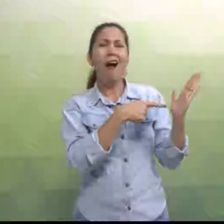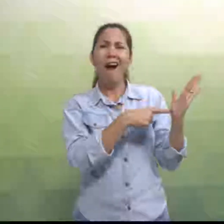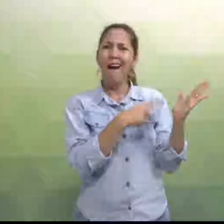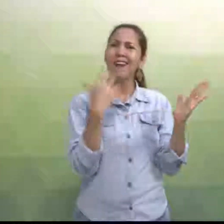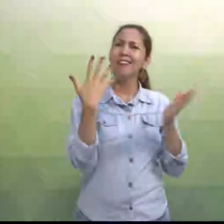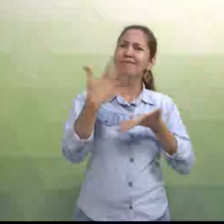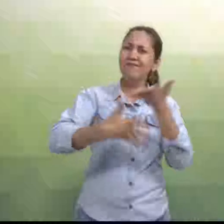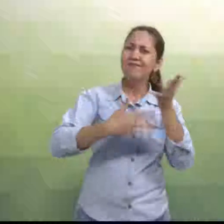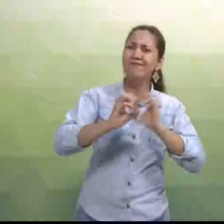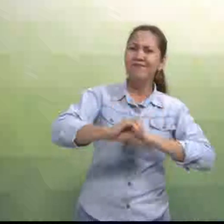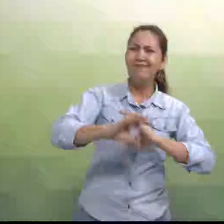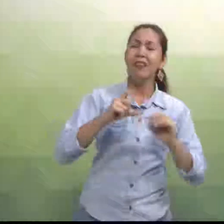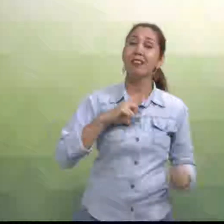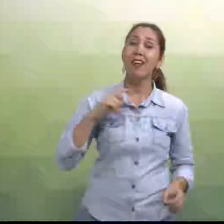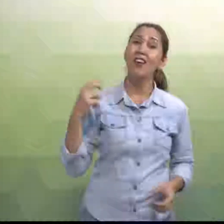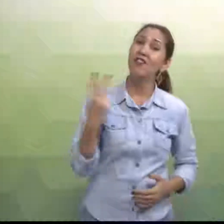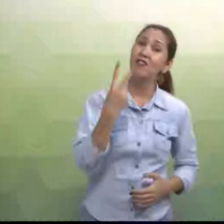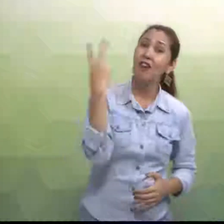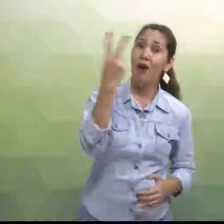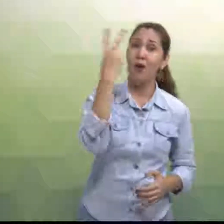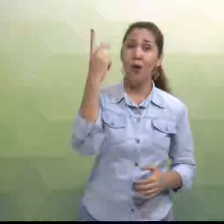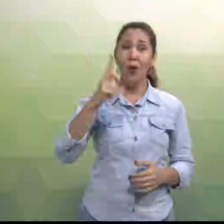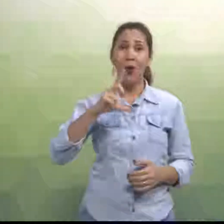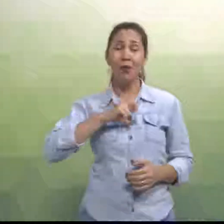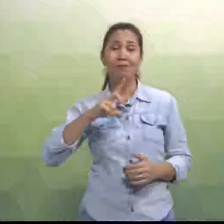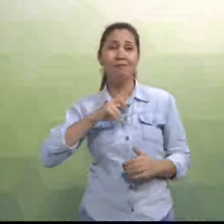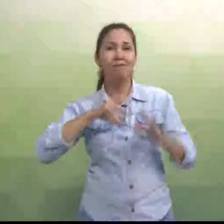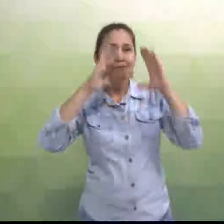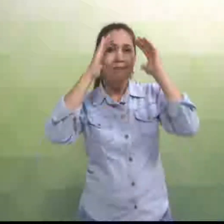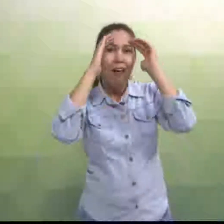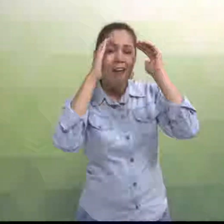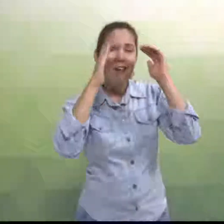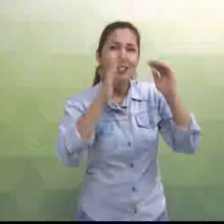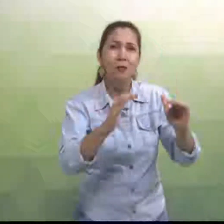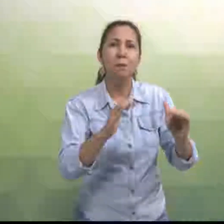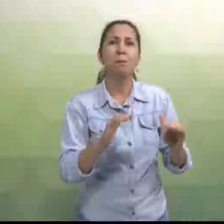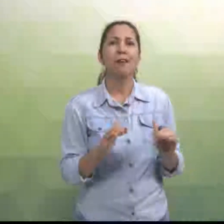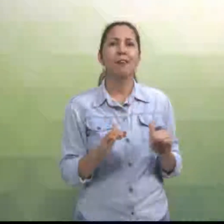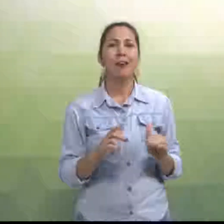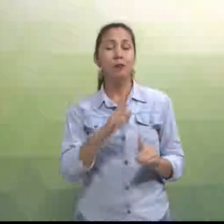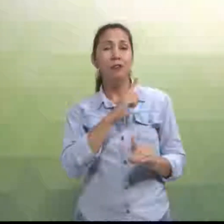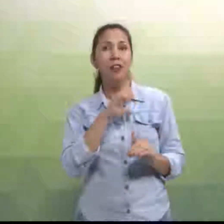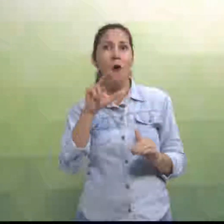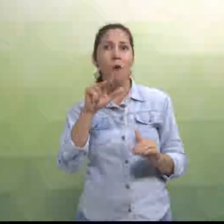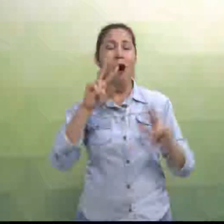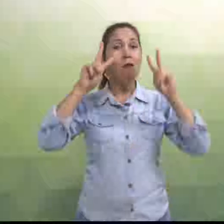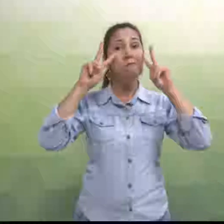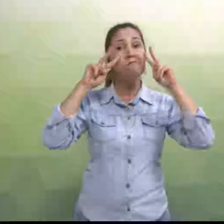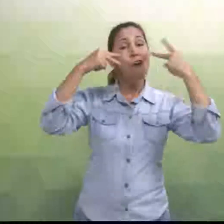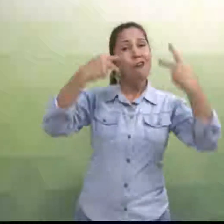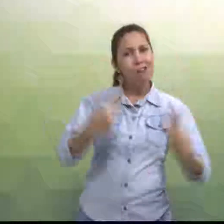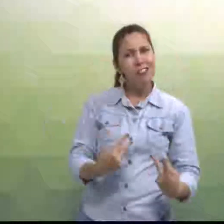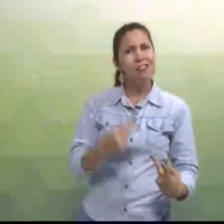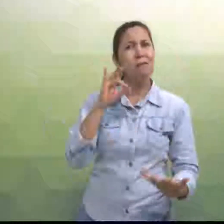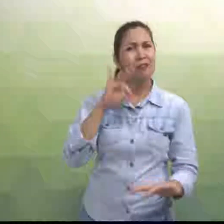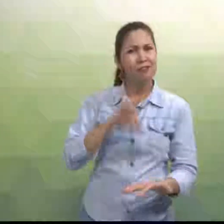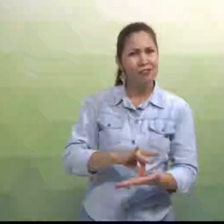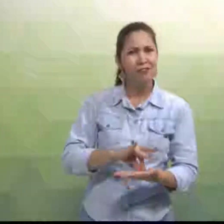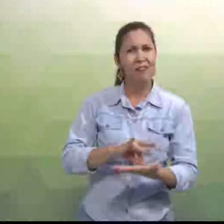currículo evidenciaria e valorizaria a língua de sinais. Haveria ali o respeito à língua de sinais, bem